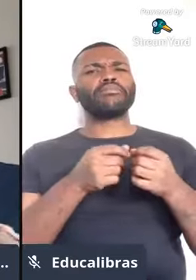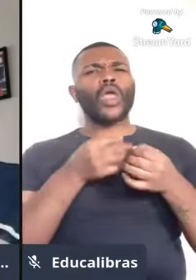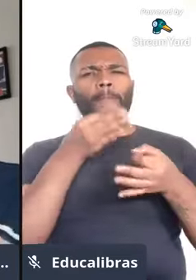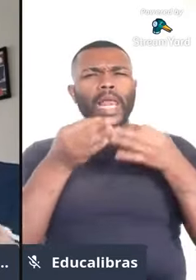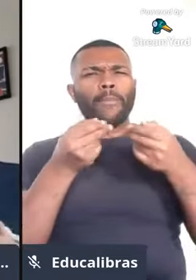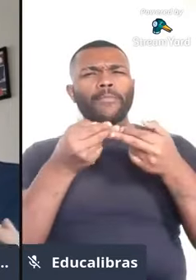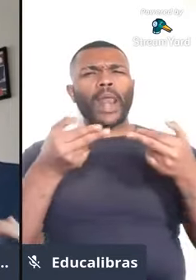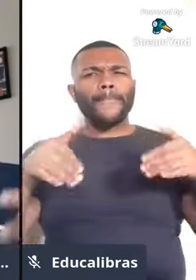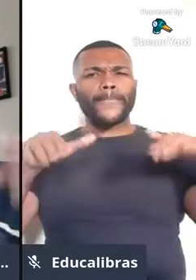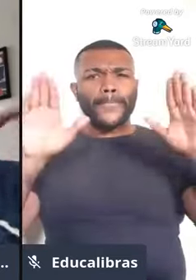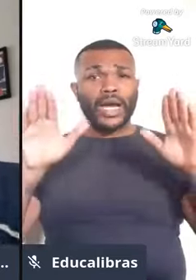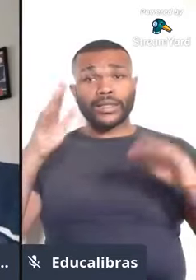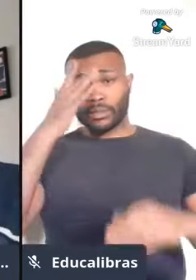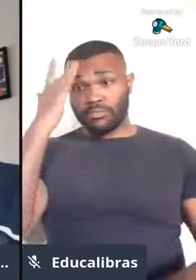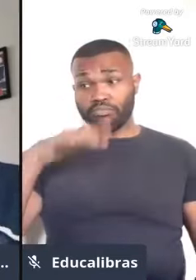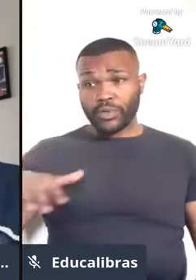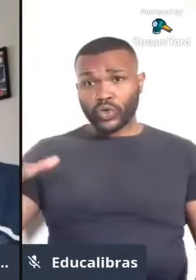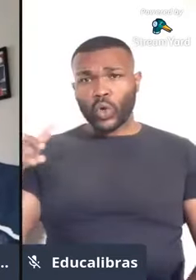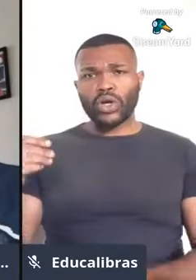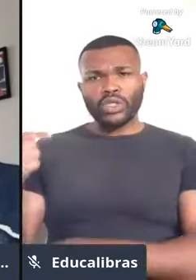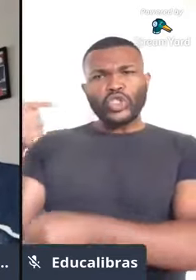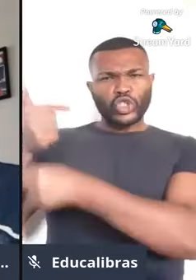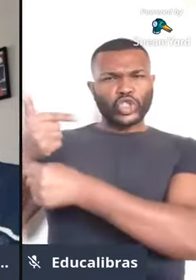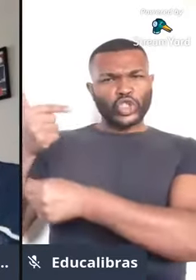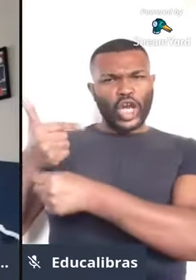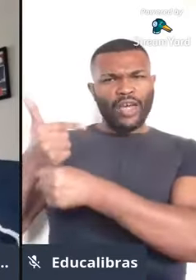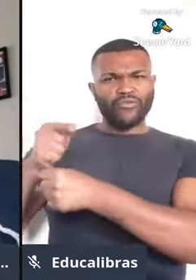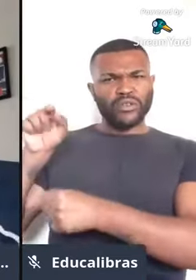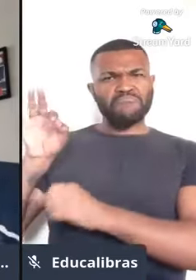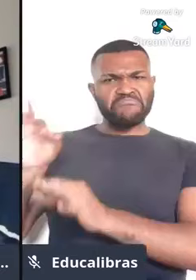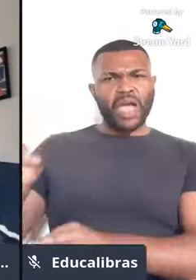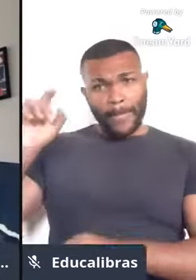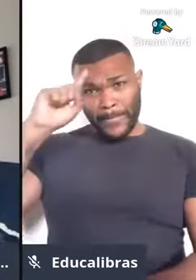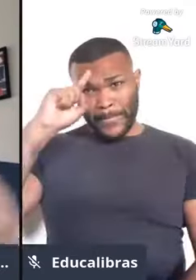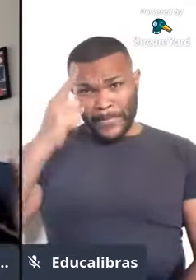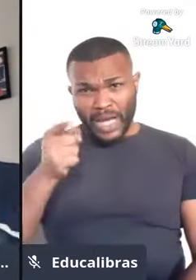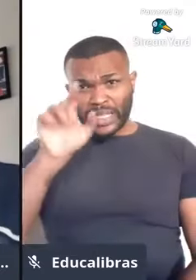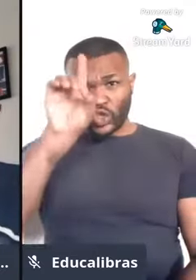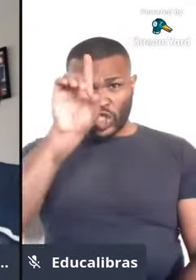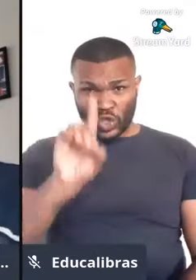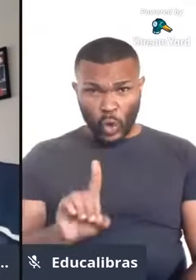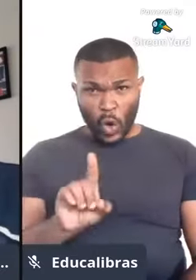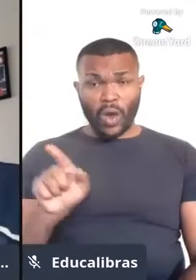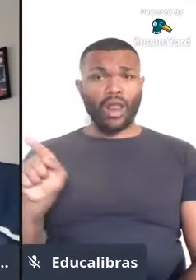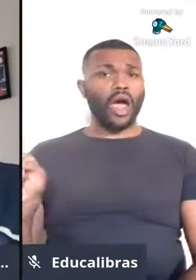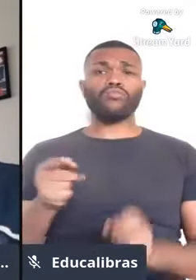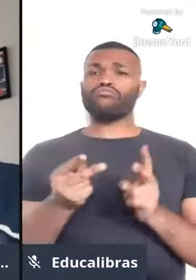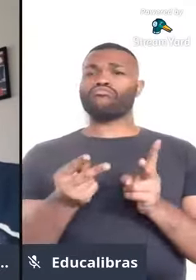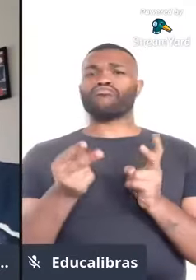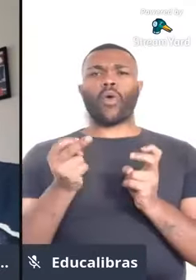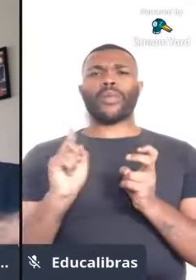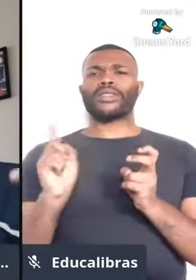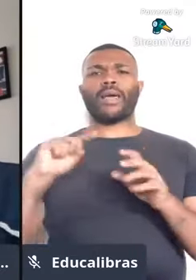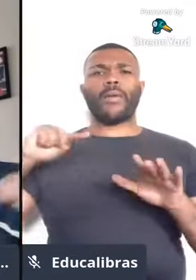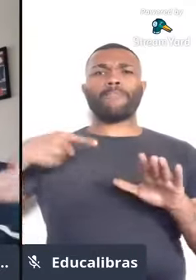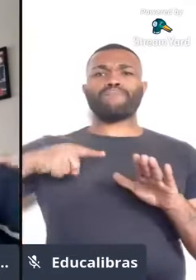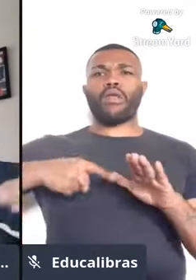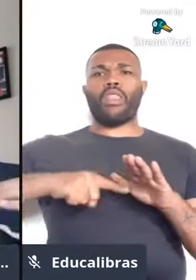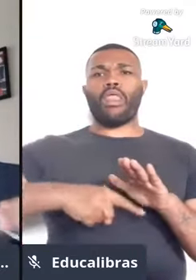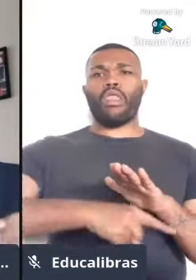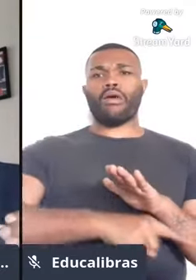que tomam decisão, as pessoas que mandam nos veículos, editores, diretores, não enxergam essa profundidade.